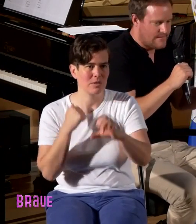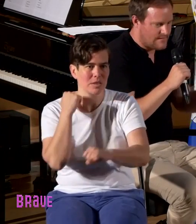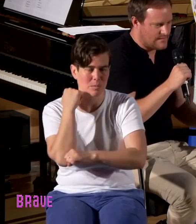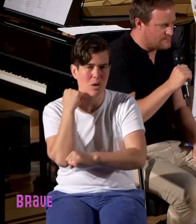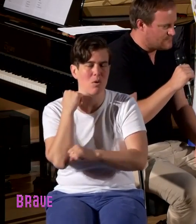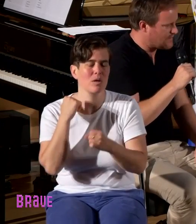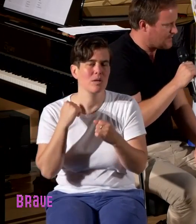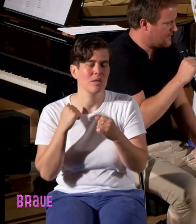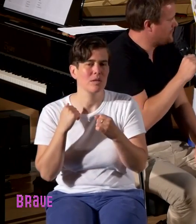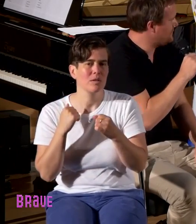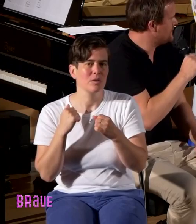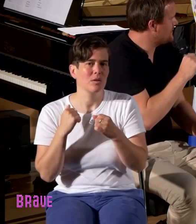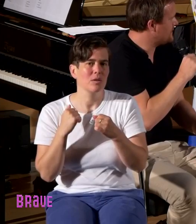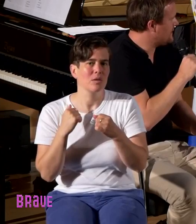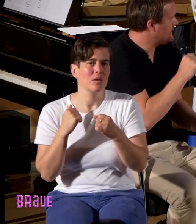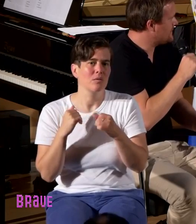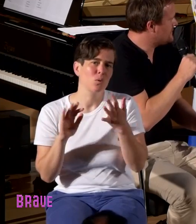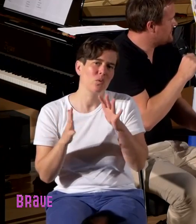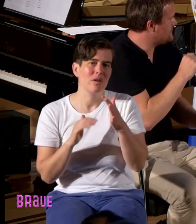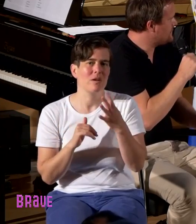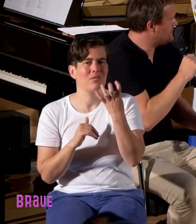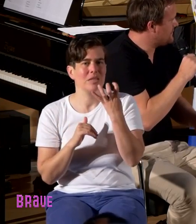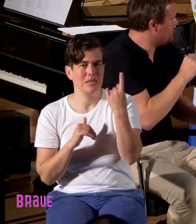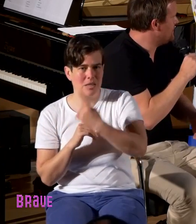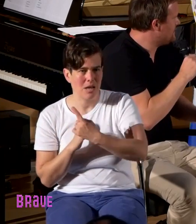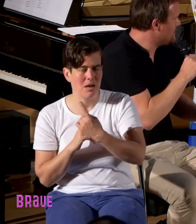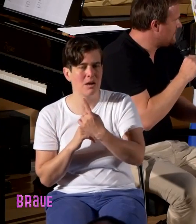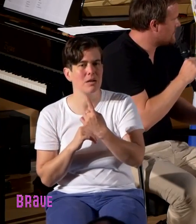seit knapp 40 Jahren jetzt